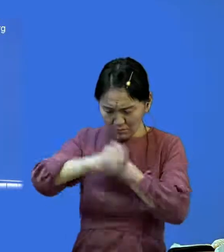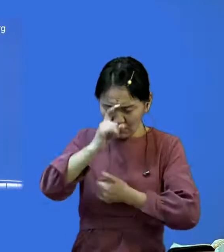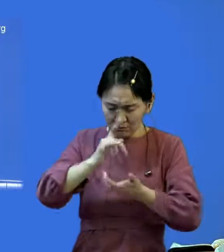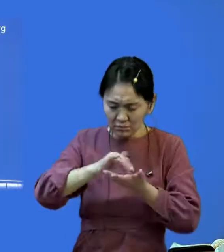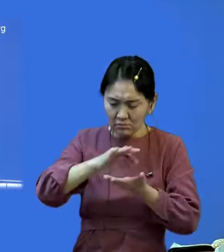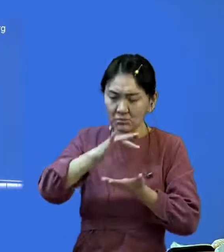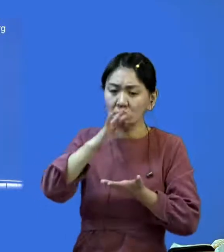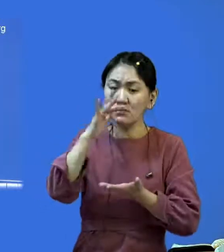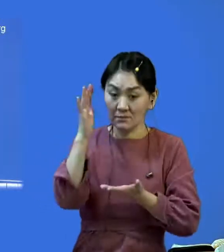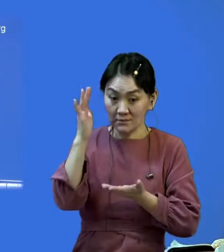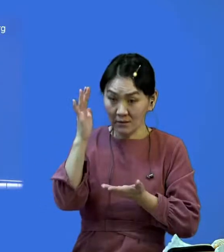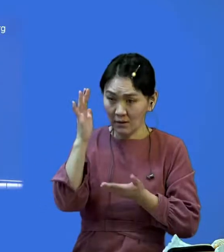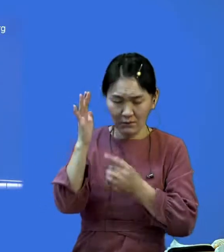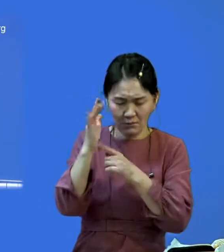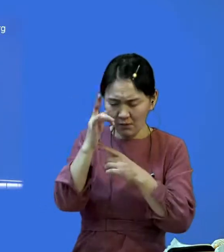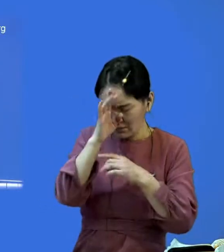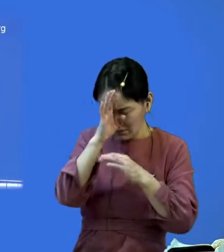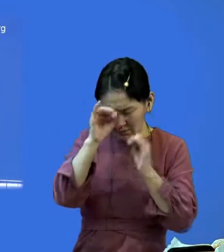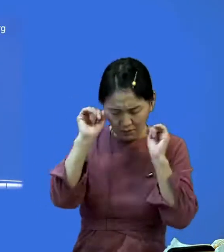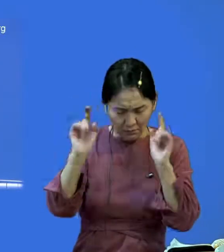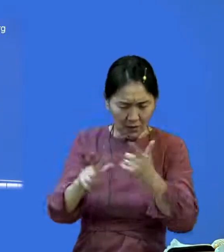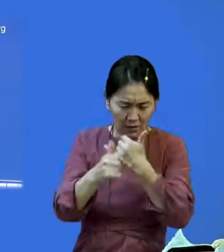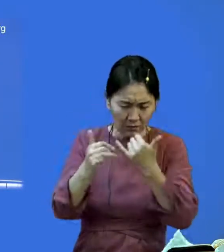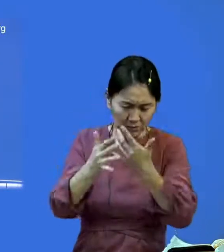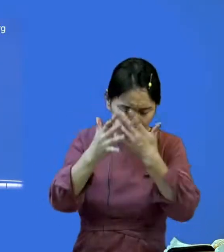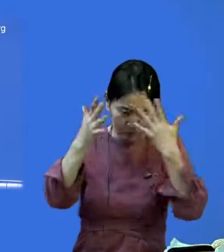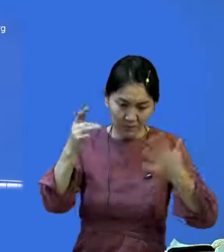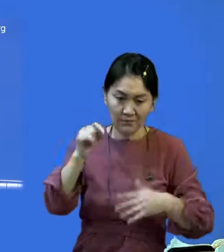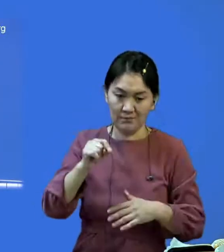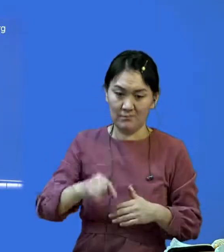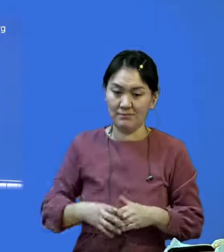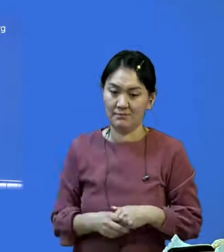хүүхэд гэсэн энэ алдар суу чинь үнэнгээр агуу зүйл байхгүй юу да?